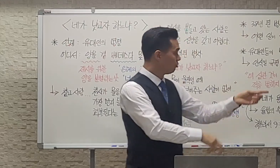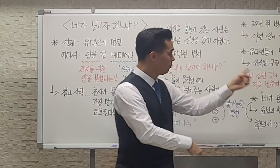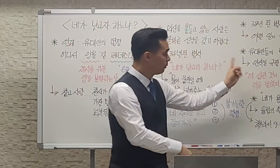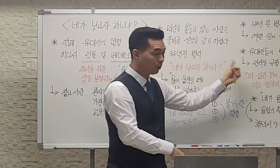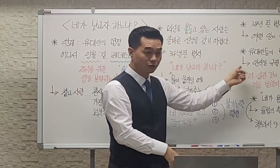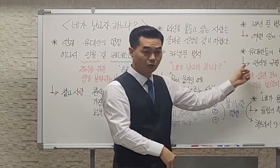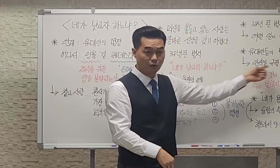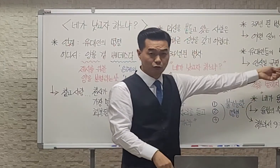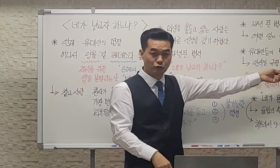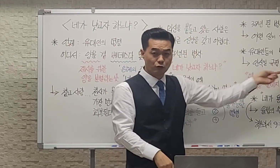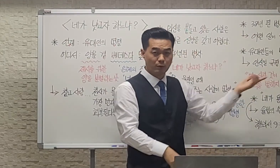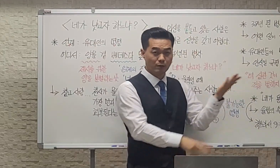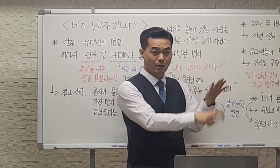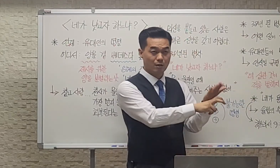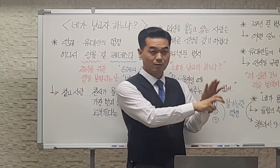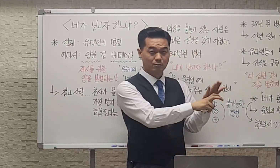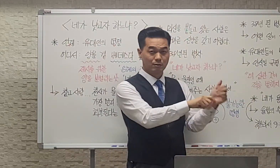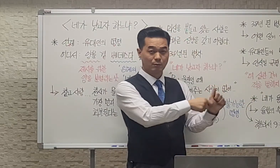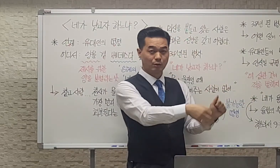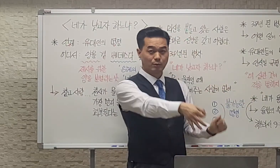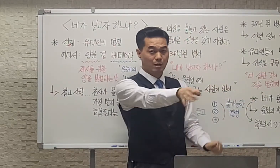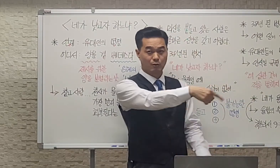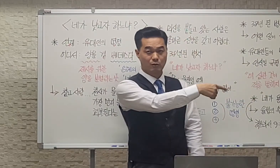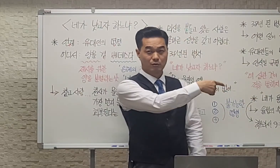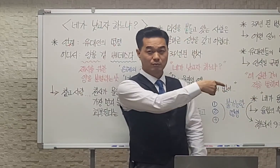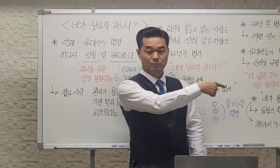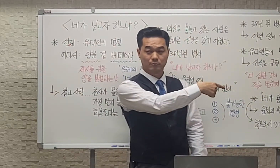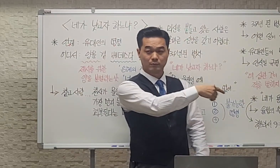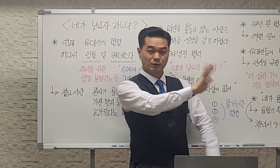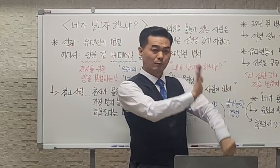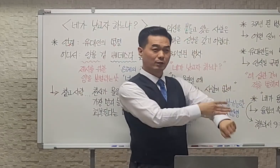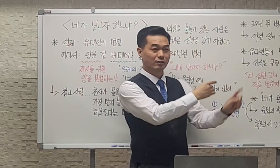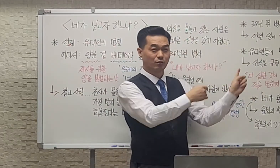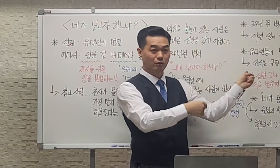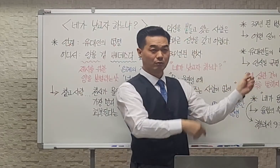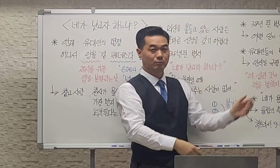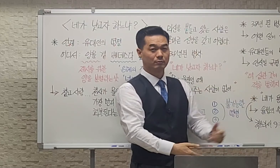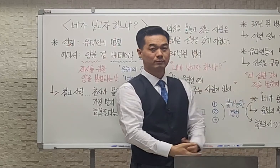율법을 어겼어. 너 규정 위반이야. 벌금 내. 너 잘못했어. 너.